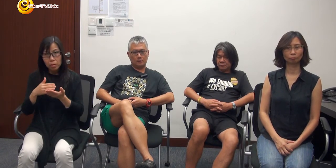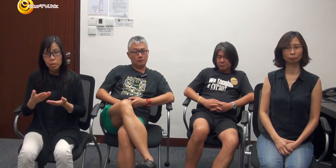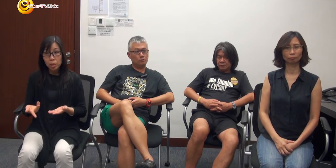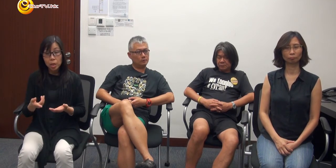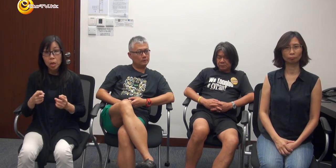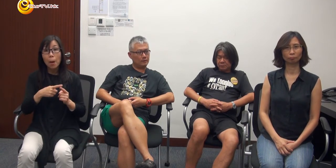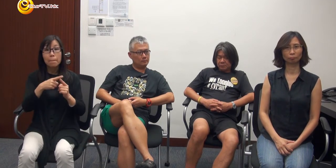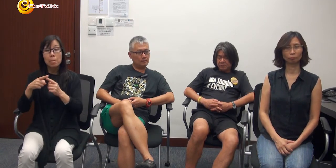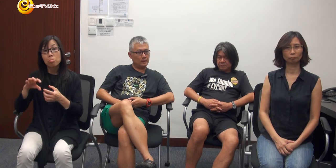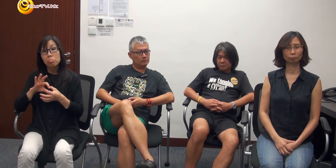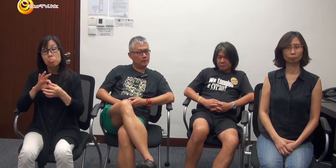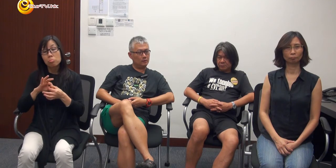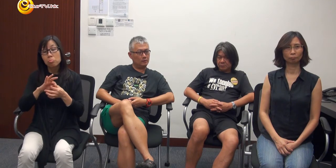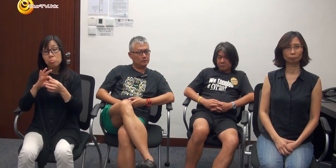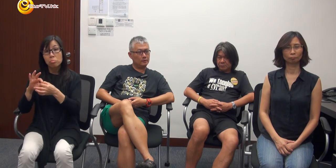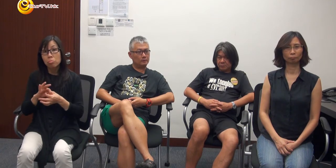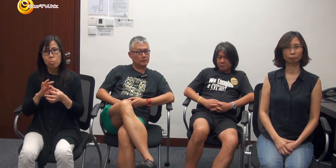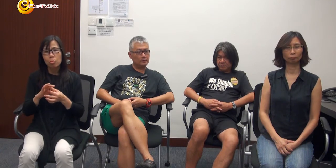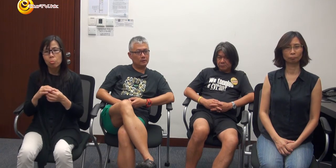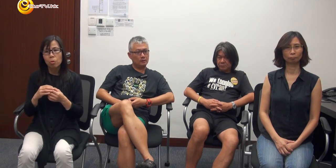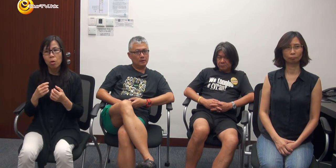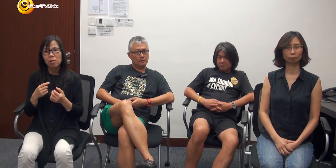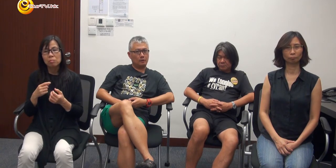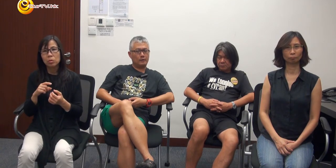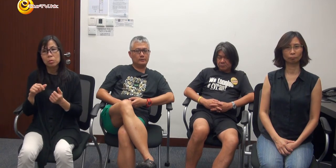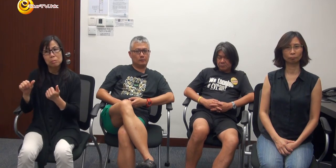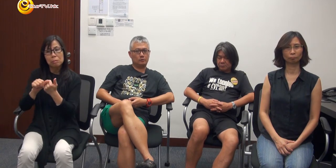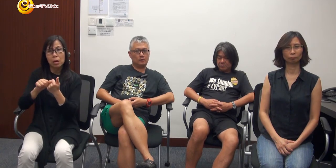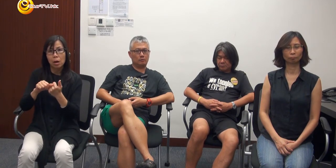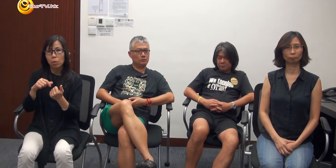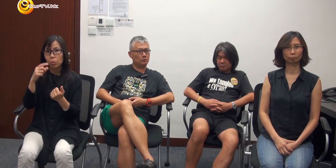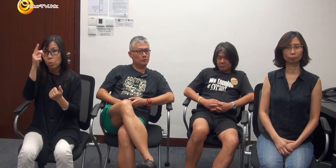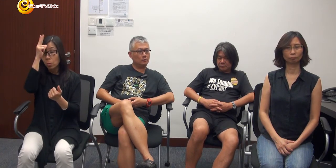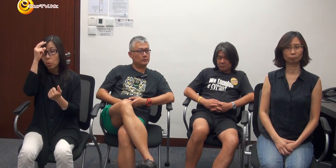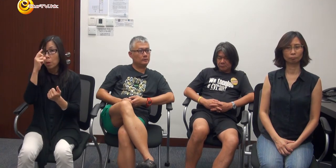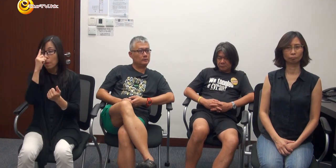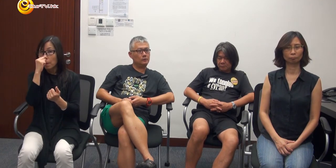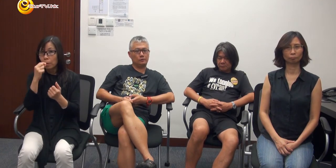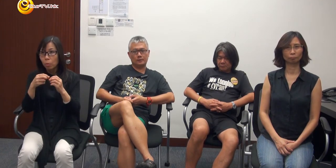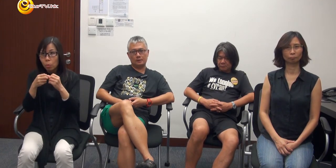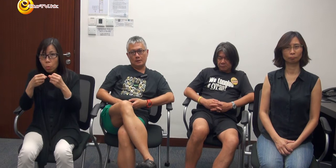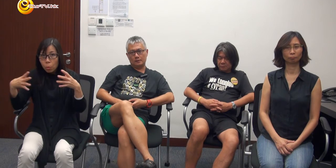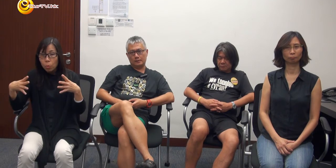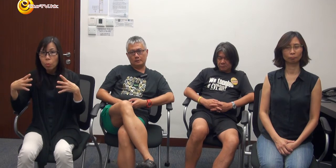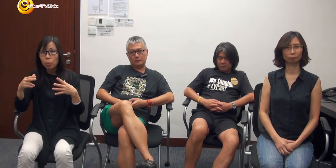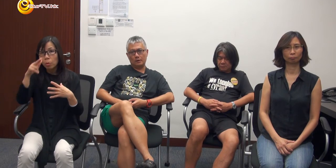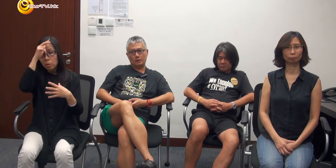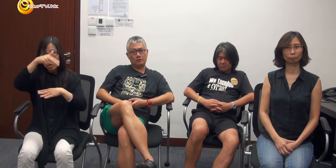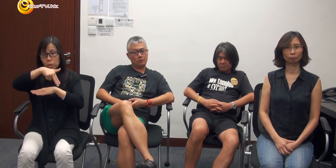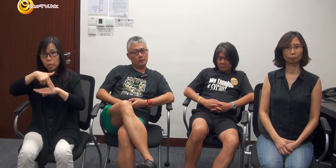可能都孤注一掷，希望靠呢、這、一個即係梁振英就位時候盡量擴充佢嗰個政治資源啦，能夠令到佢喺區議